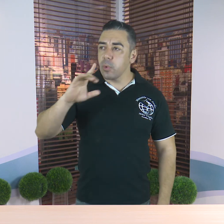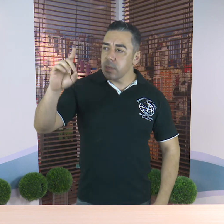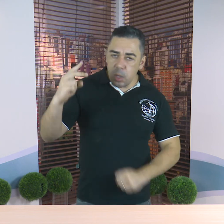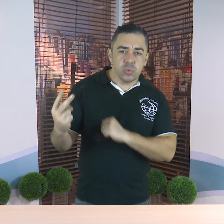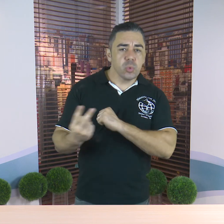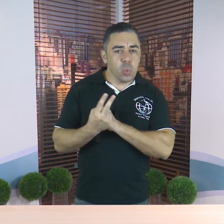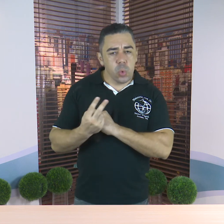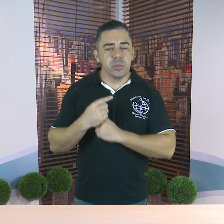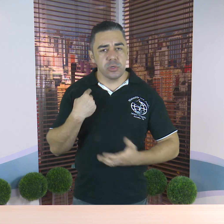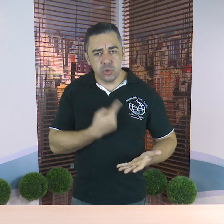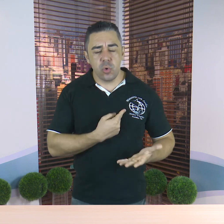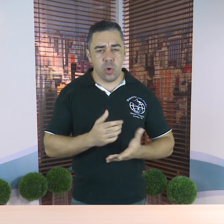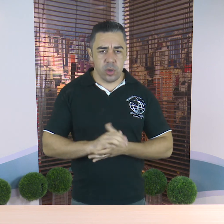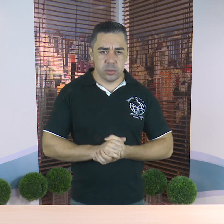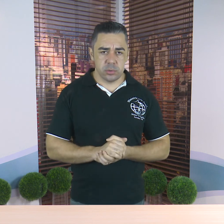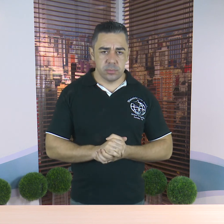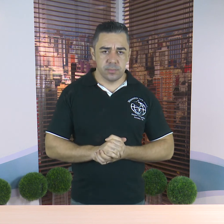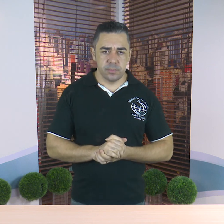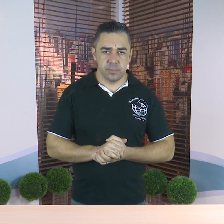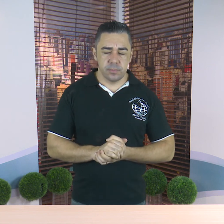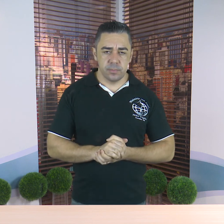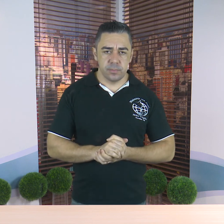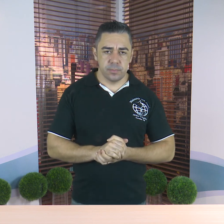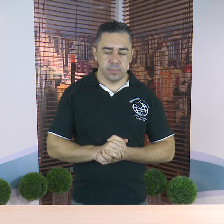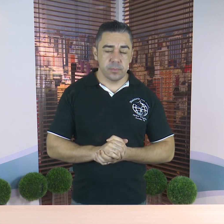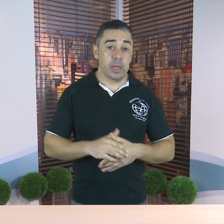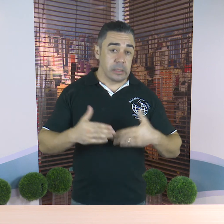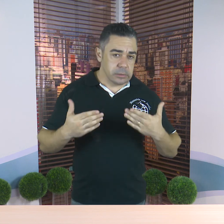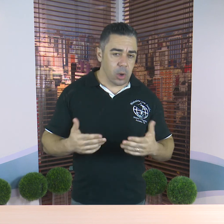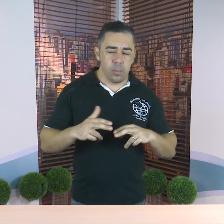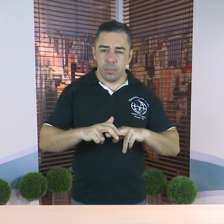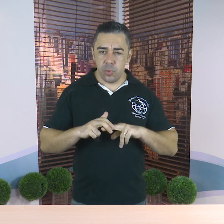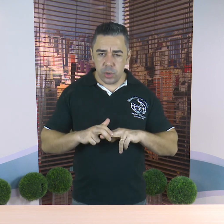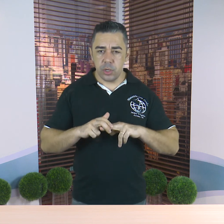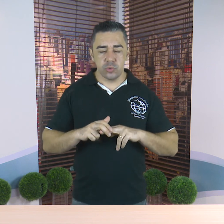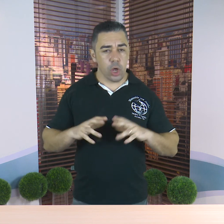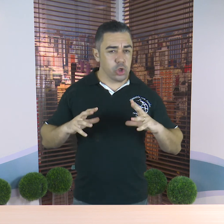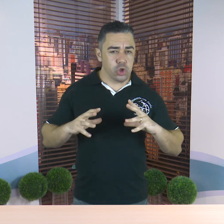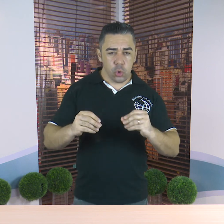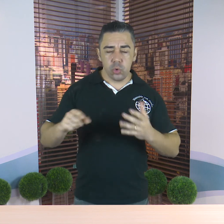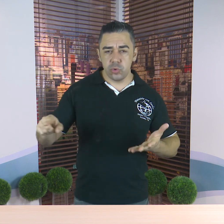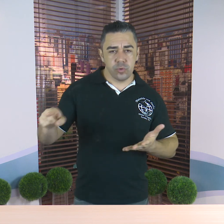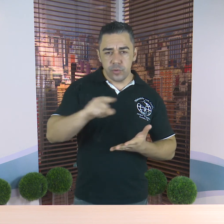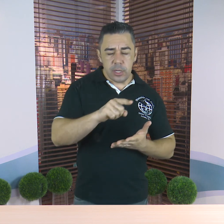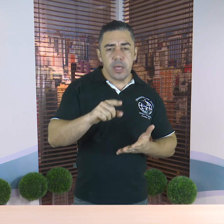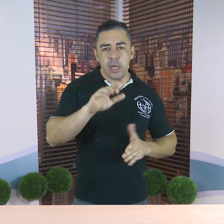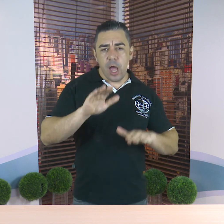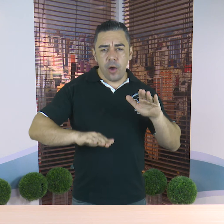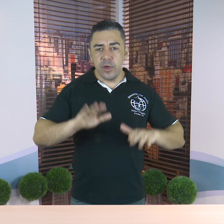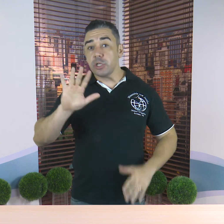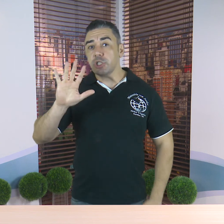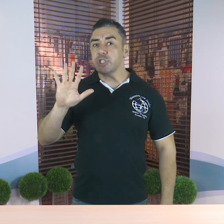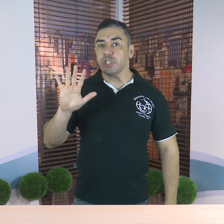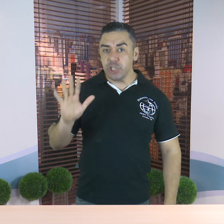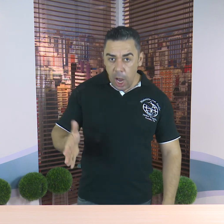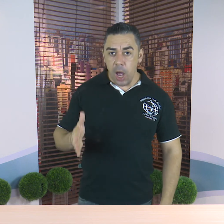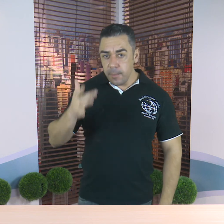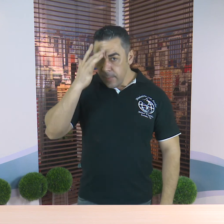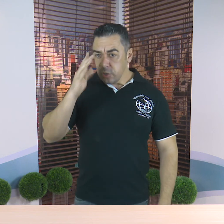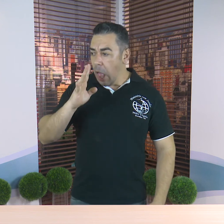morais de que precisamos. A favor de todos os que já foram enganados pelos chavões das boas pessoas